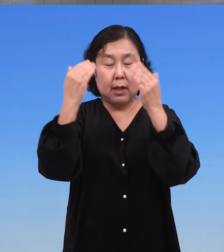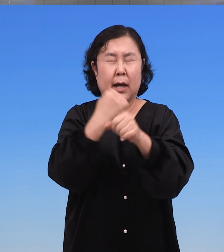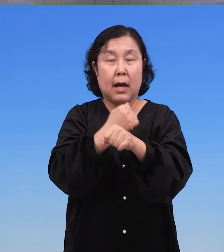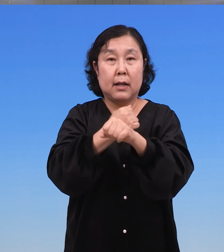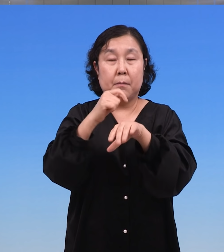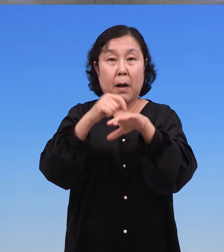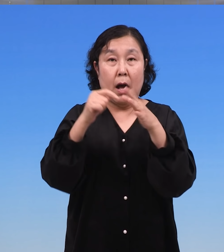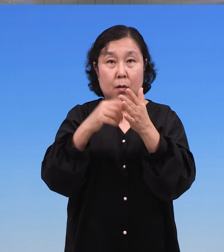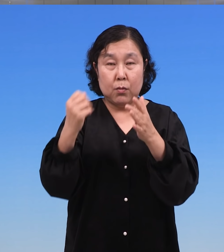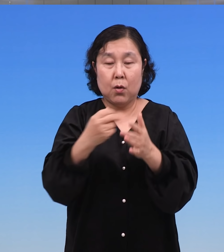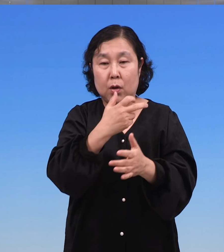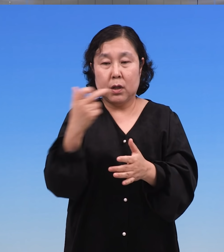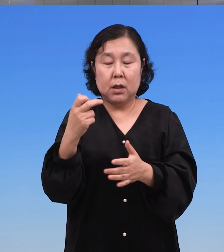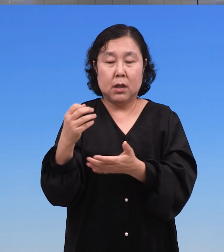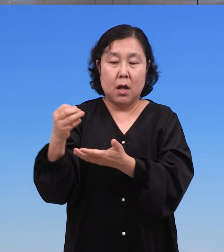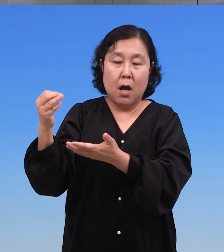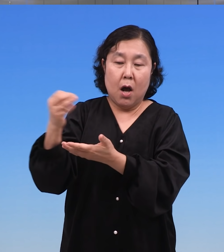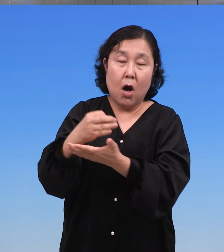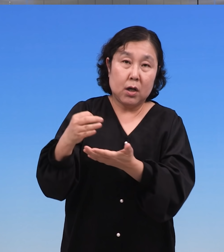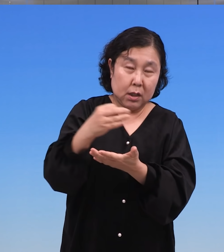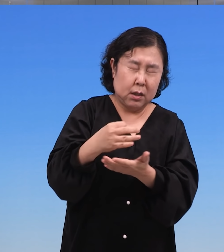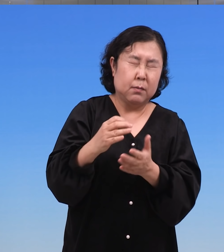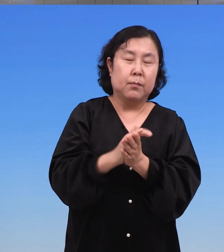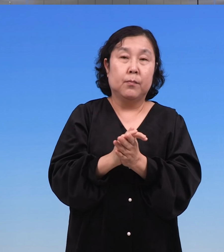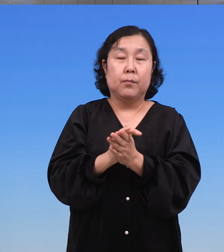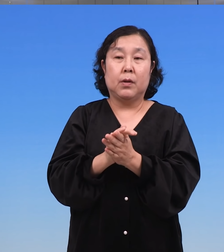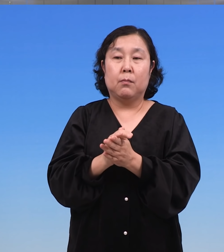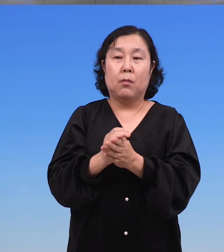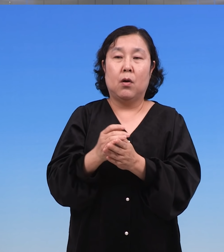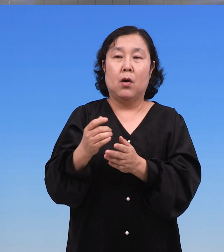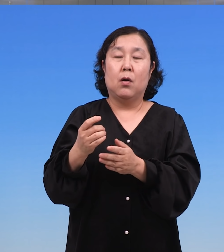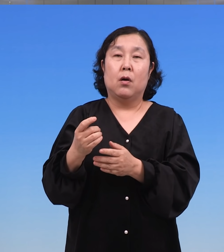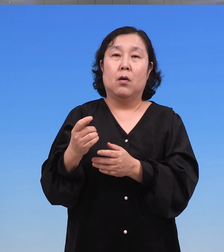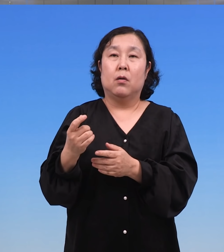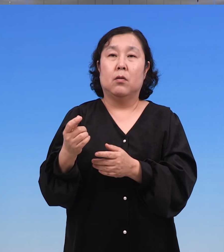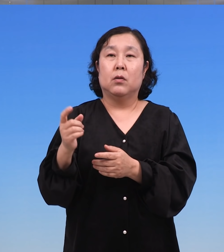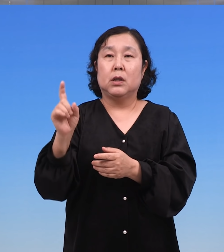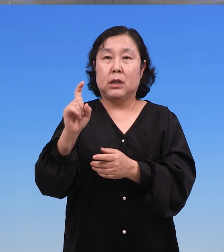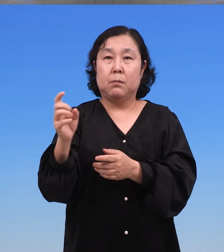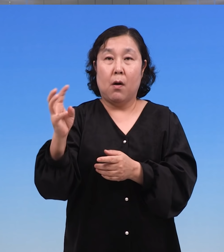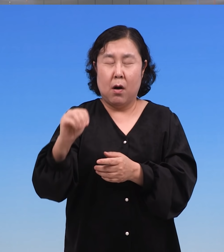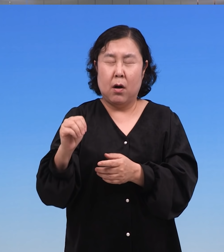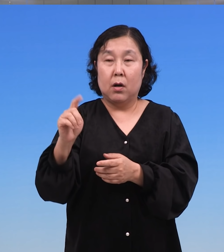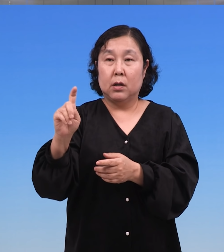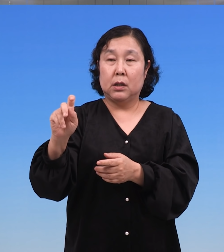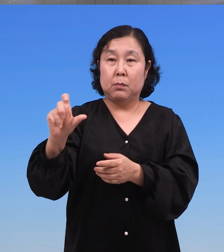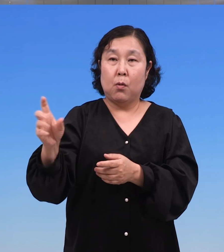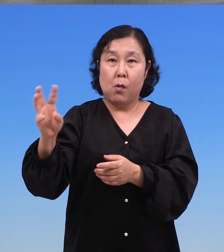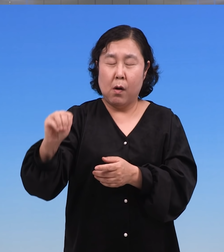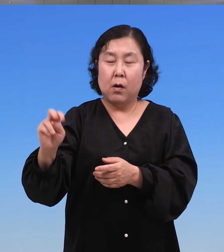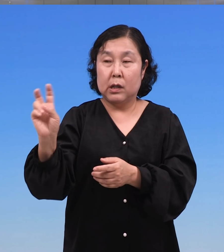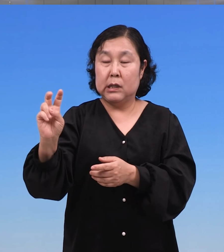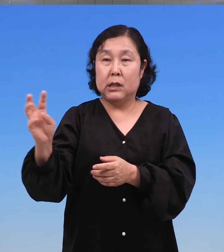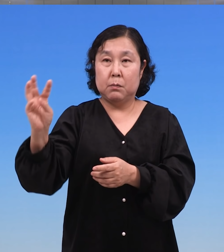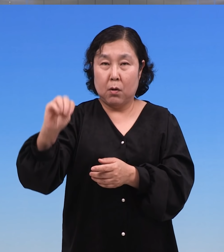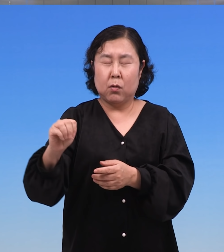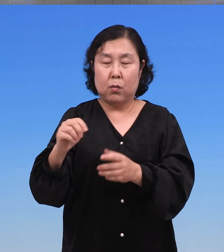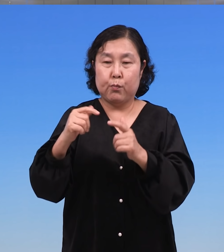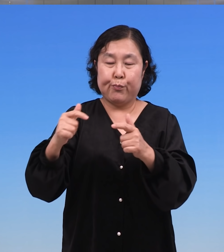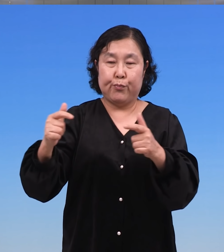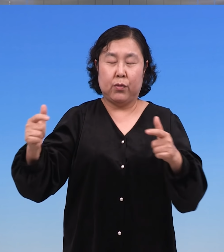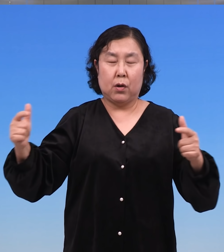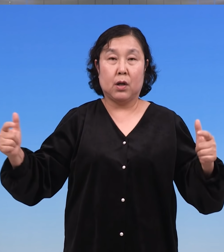마음으로 큰 헌금들이 이루어져서 6억으로 그치는 게 아니라 10억으로, 15억으로, 20억으로 정말 우리